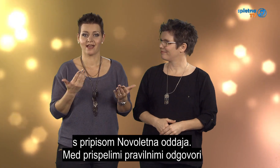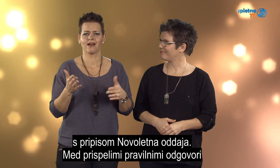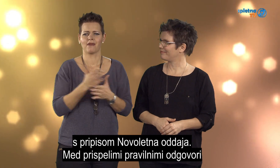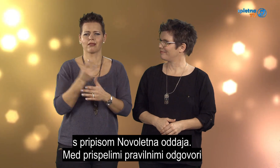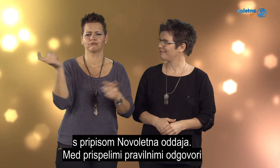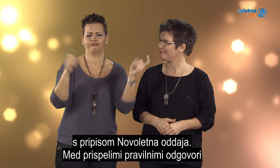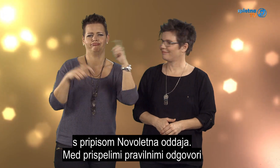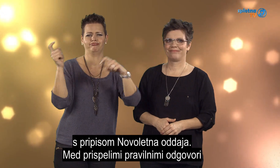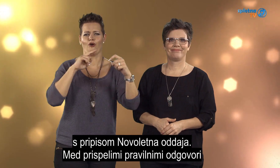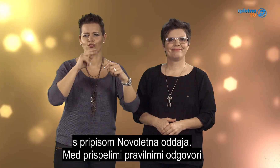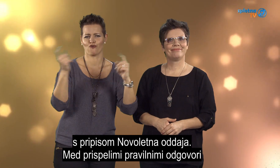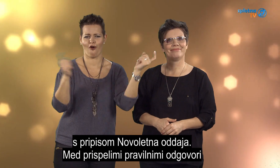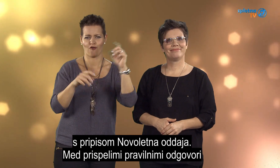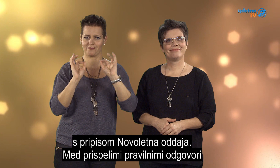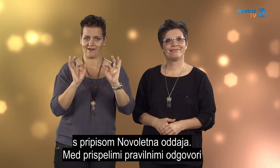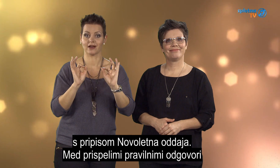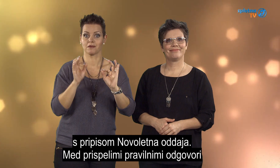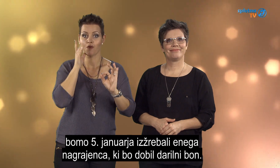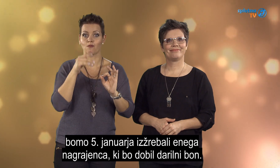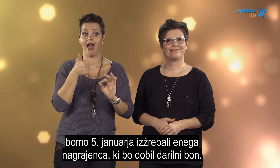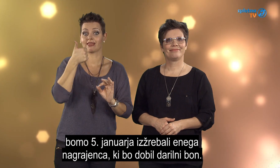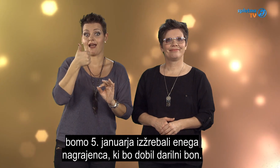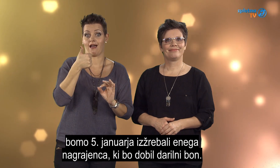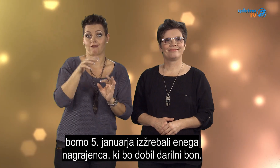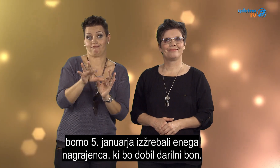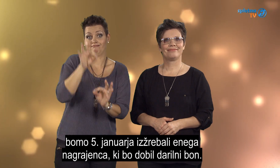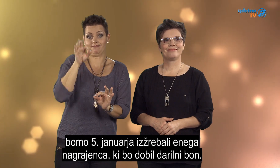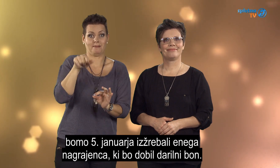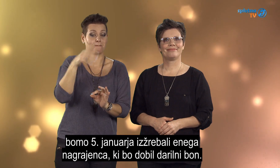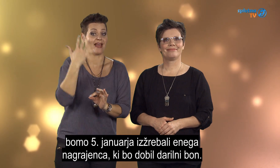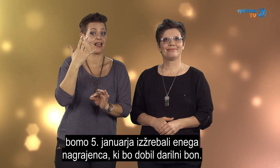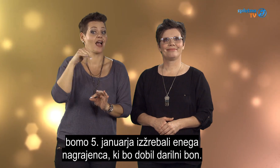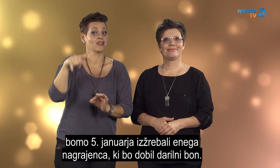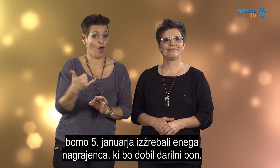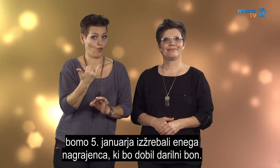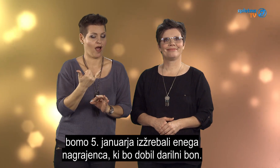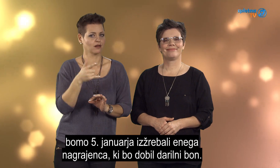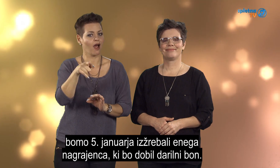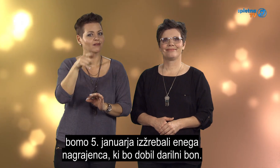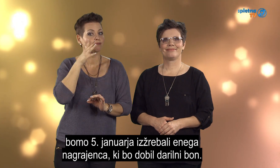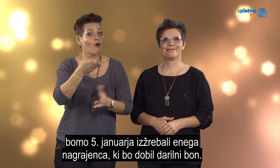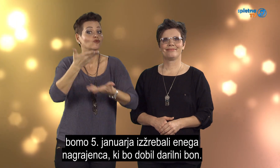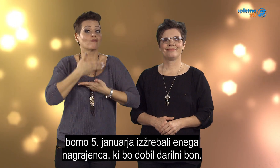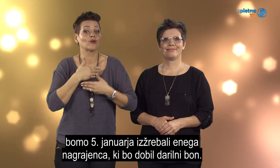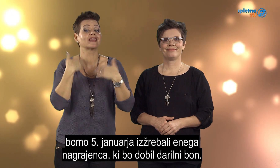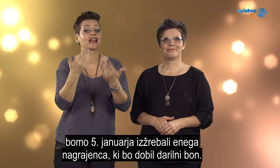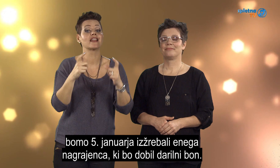Med prispelimi pravilnimi odgovori bomo 5. januarja izžrebali enega nagrajenca, ki bo dobil darilni